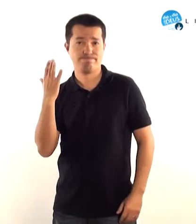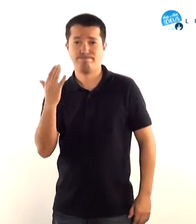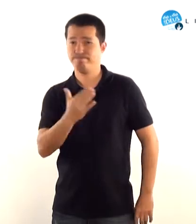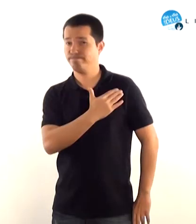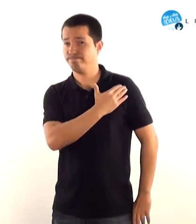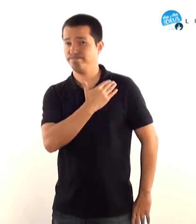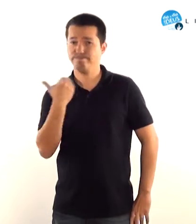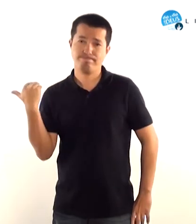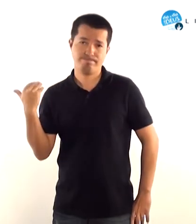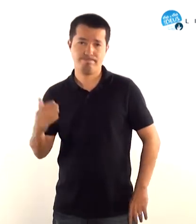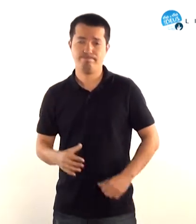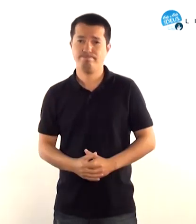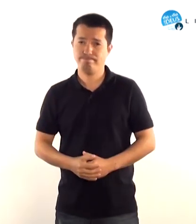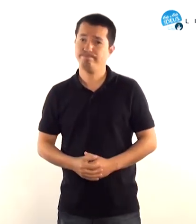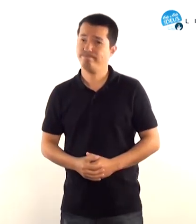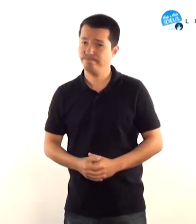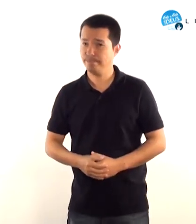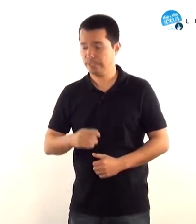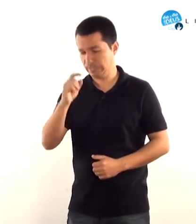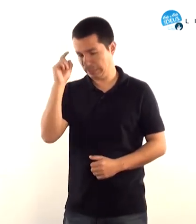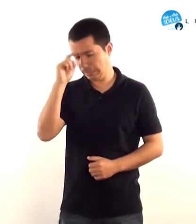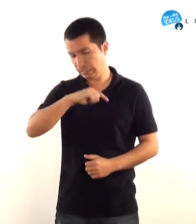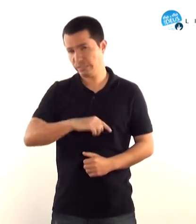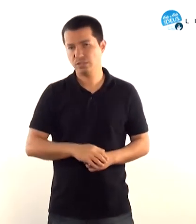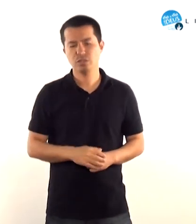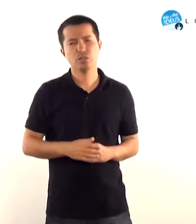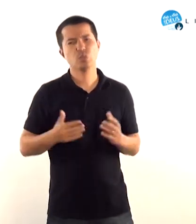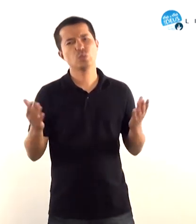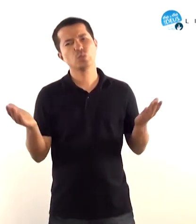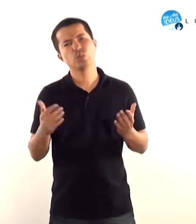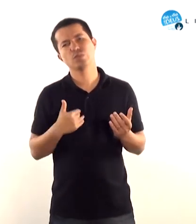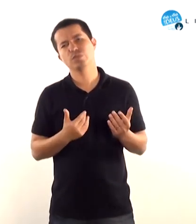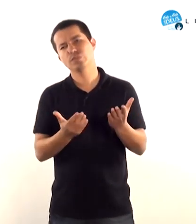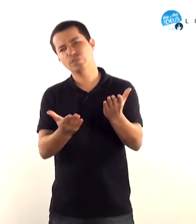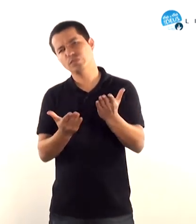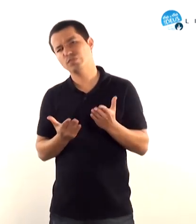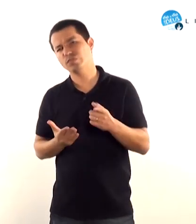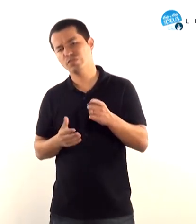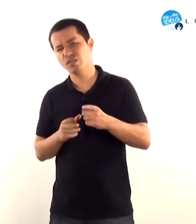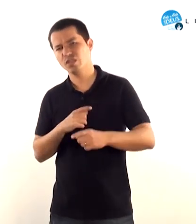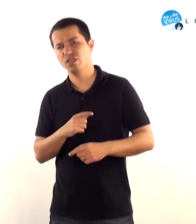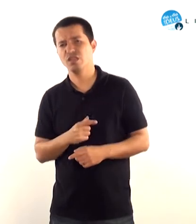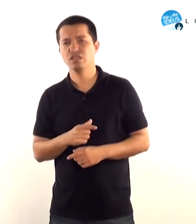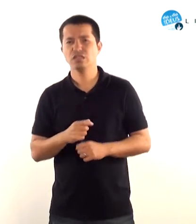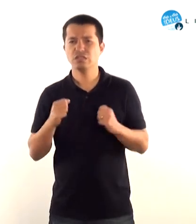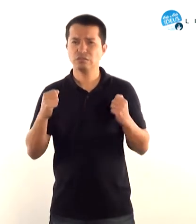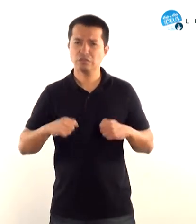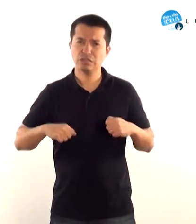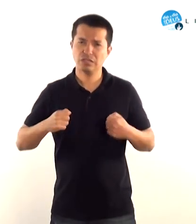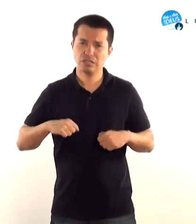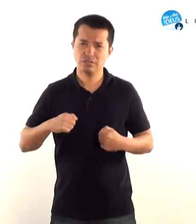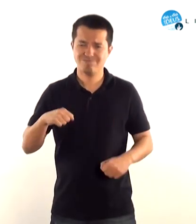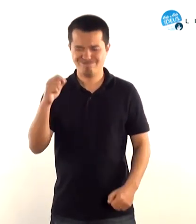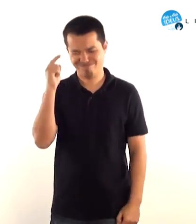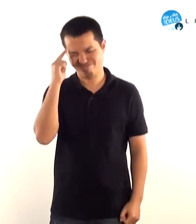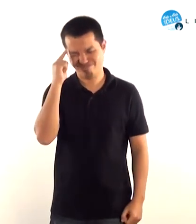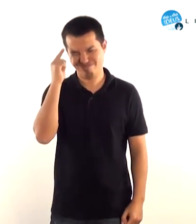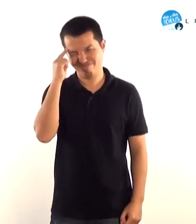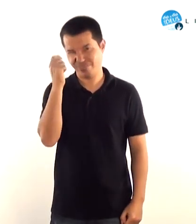convidar você a dar um passo de arrependimento. Presta atenção no que eu estou falando. O que o Espírito de